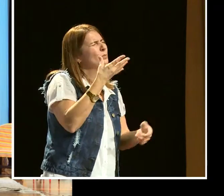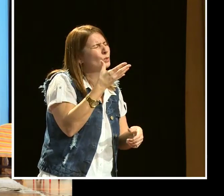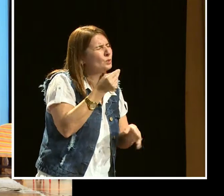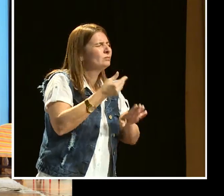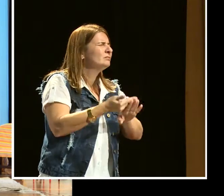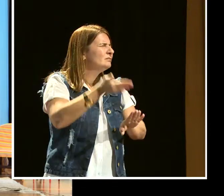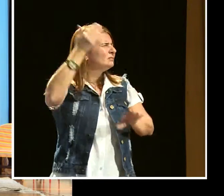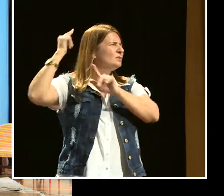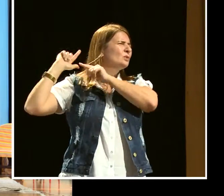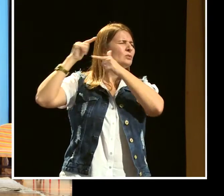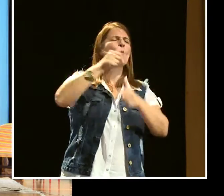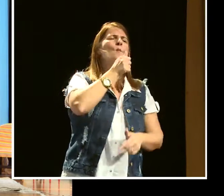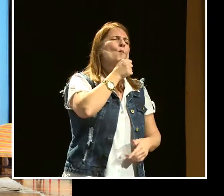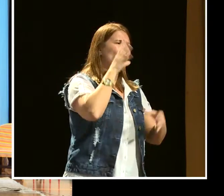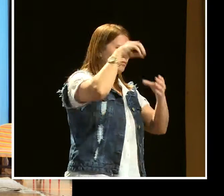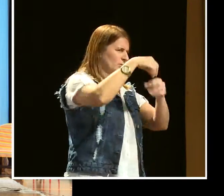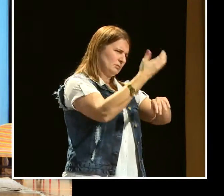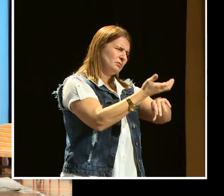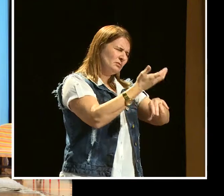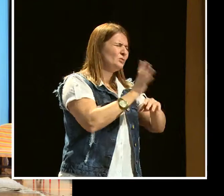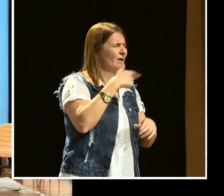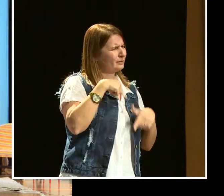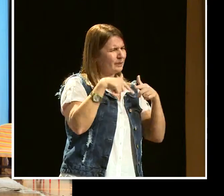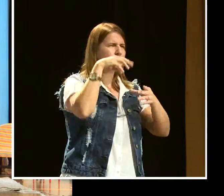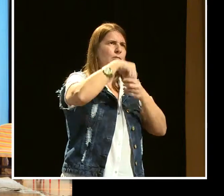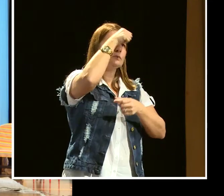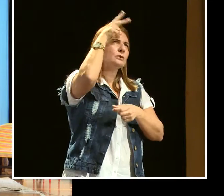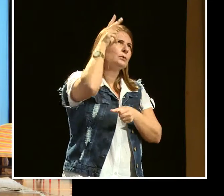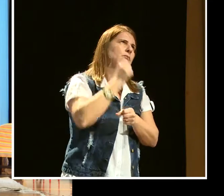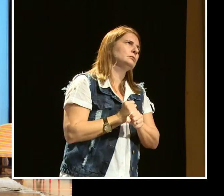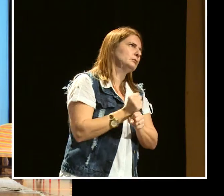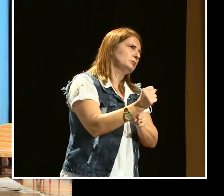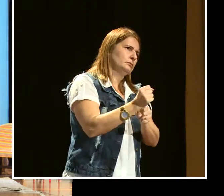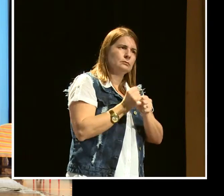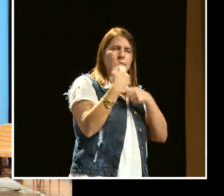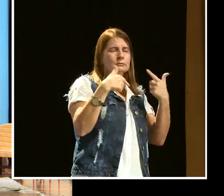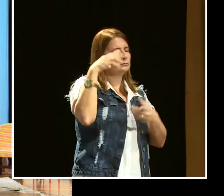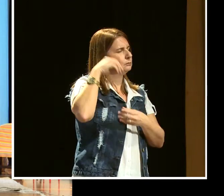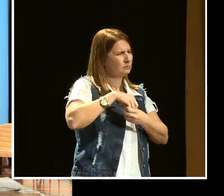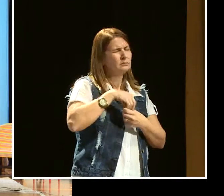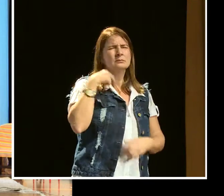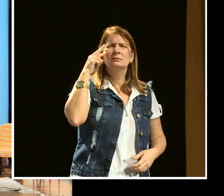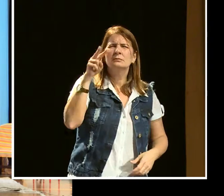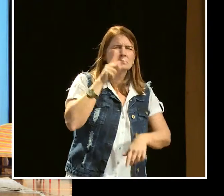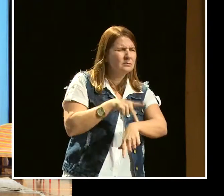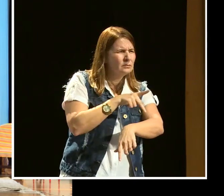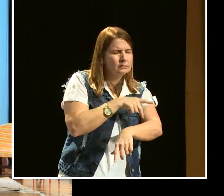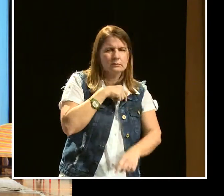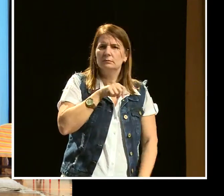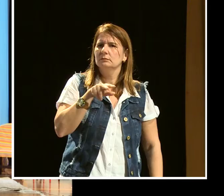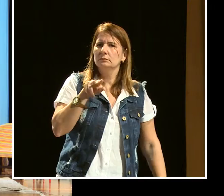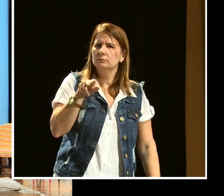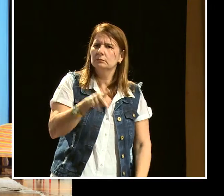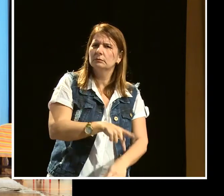língua de sinais. Então, esses professores precisam ter previamente uma língua estruturada para o ensino. Bom, trabalhei como professora durante muitos